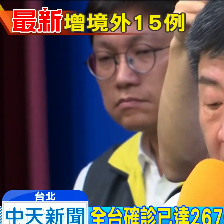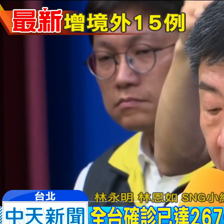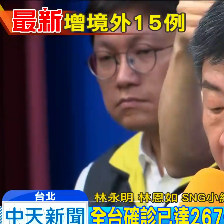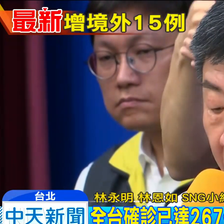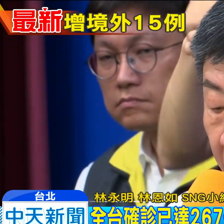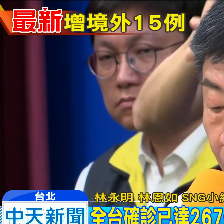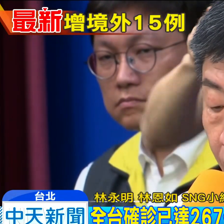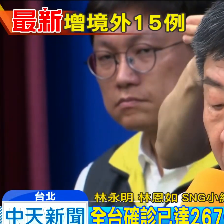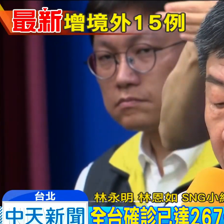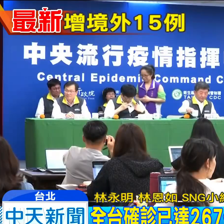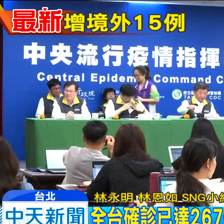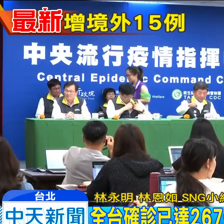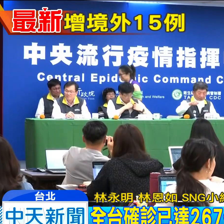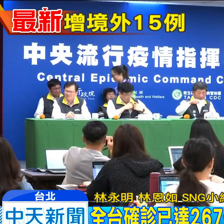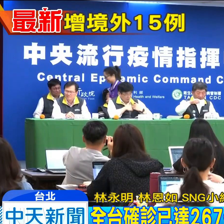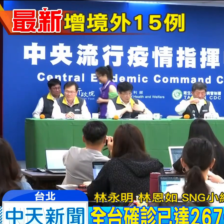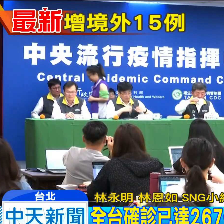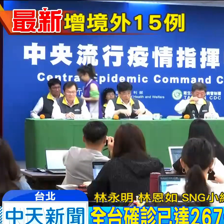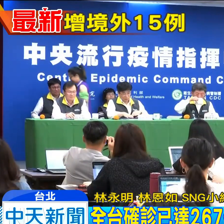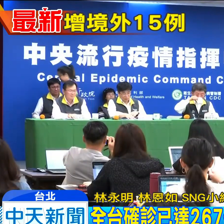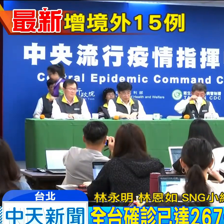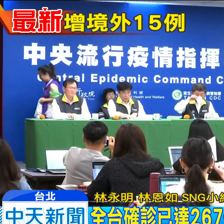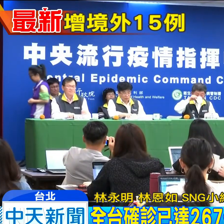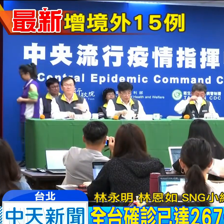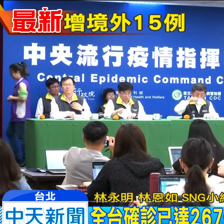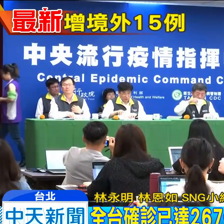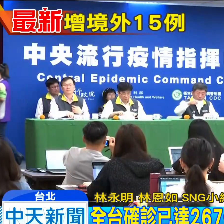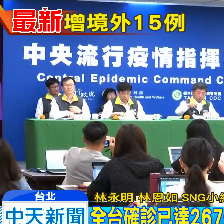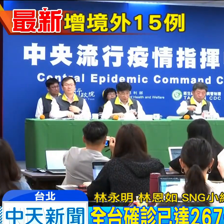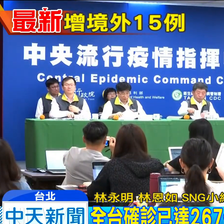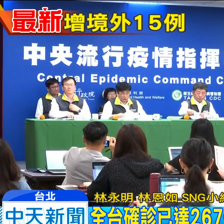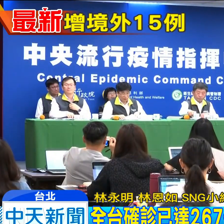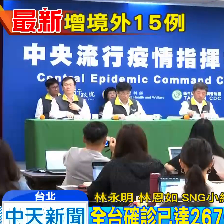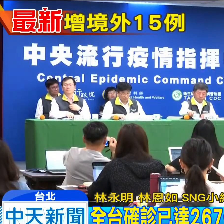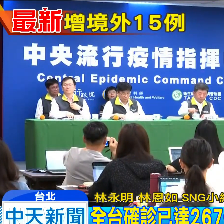计已经有30人解除隔离。记者林恩儒、林永明 SNG 小组台北报道。